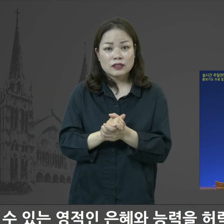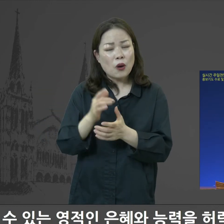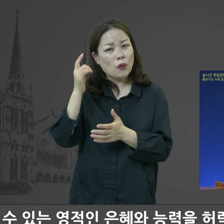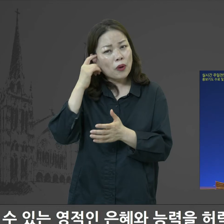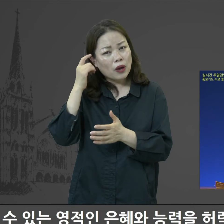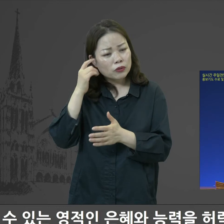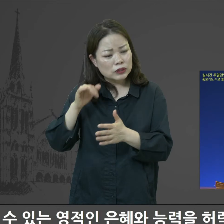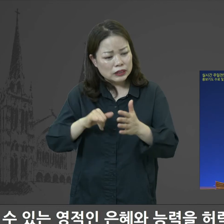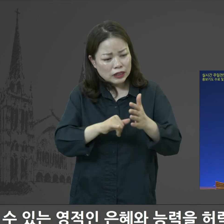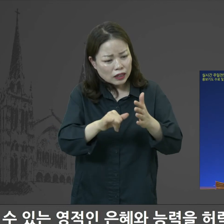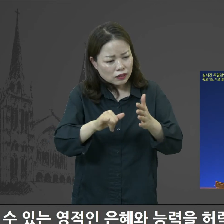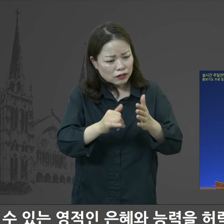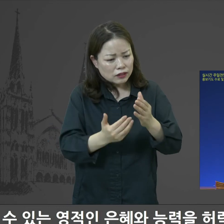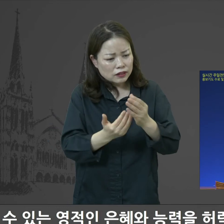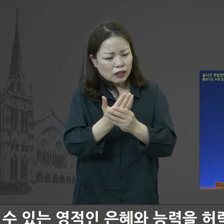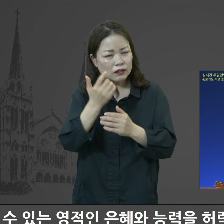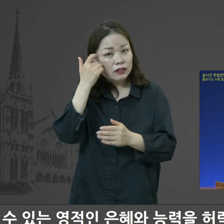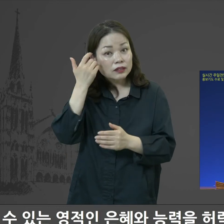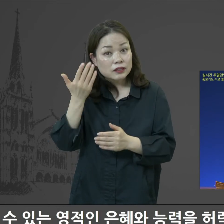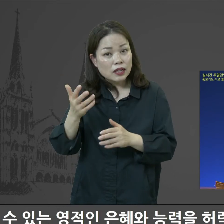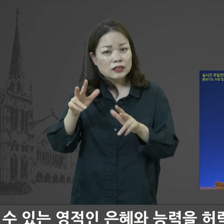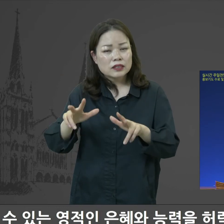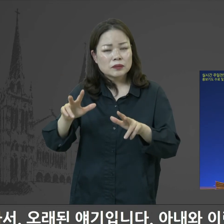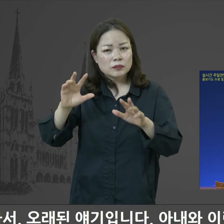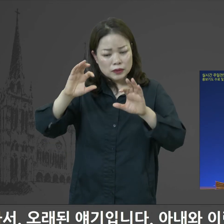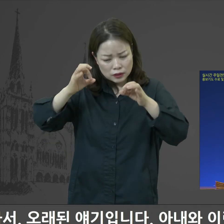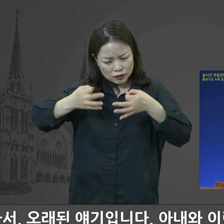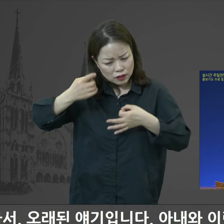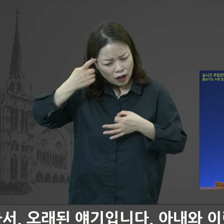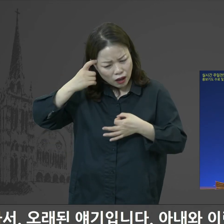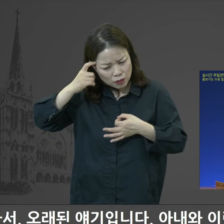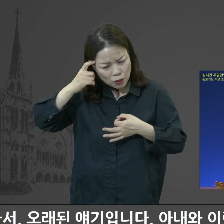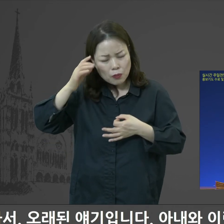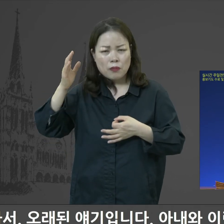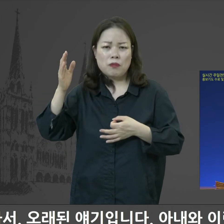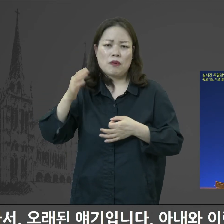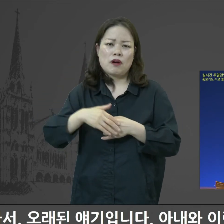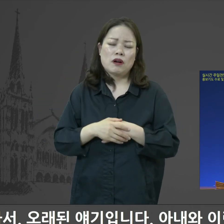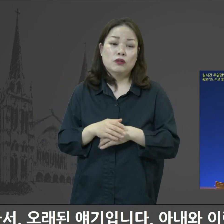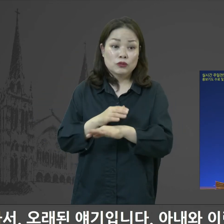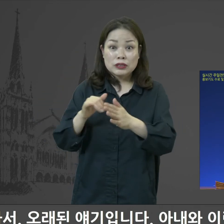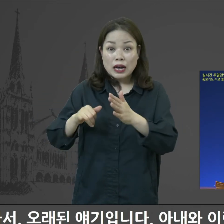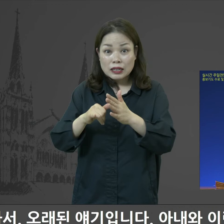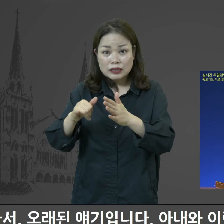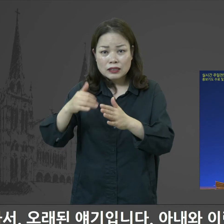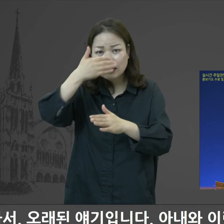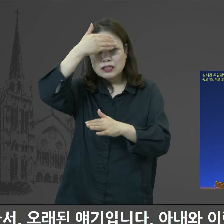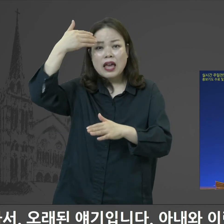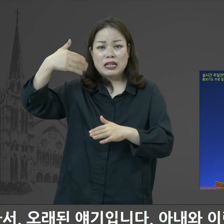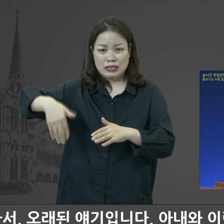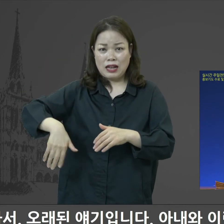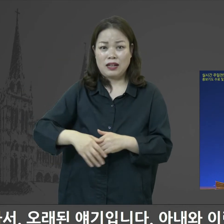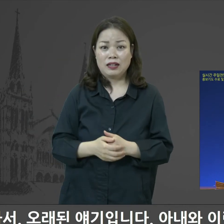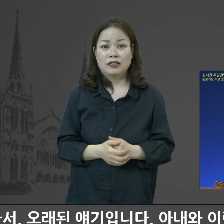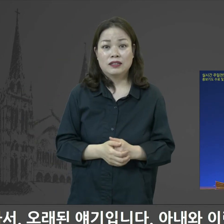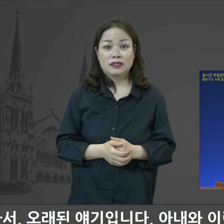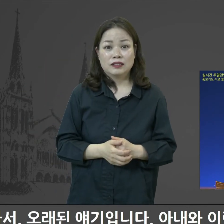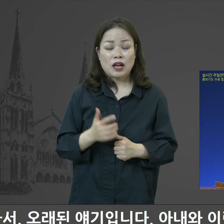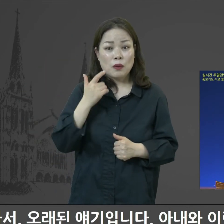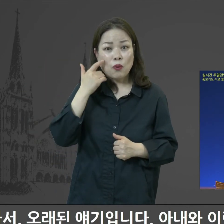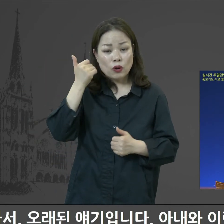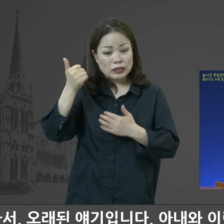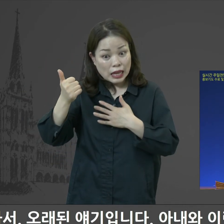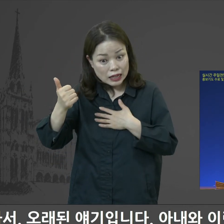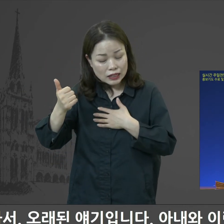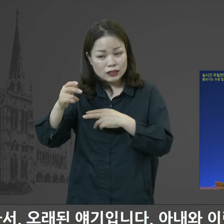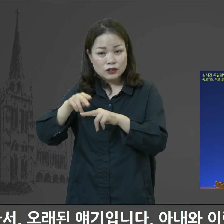왜 우리 가정에 이런 일이 일어나나 생각했는데 지금 돌아보면 참 우리 가정이라서 다행이다, 목회자인